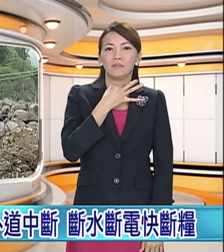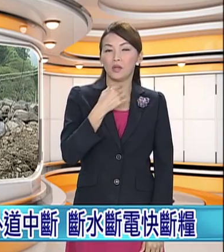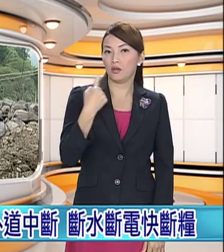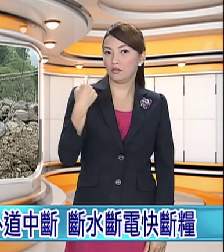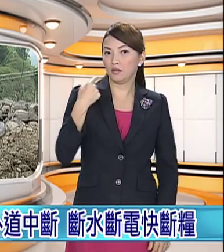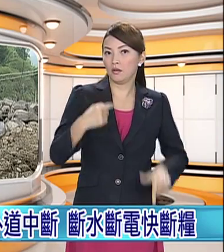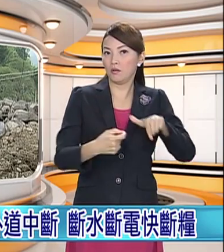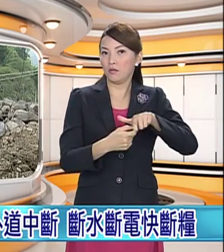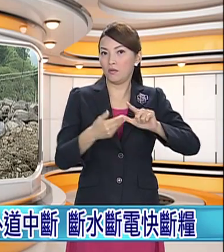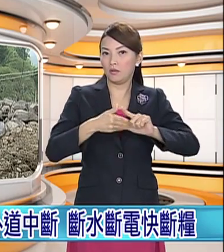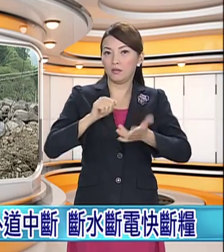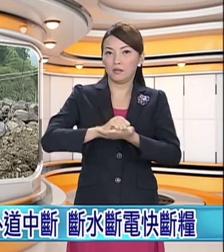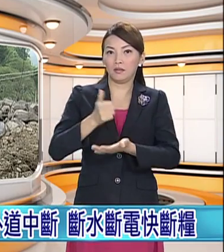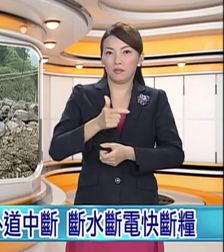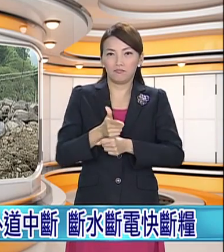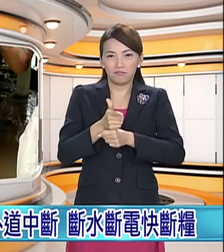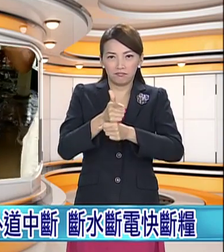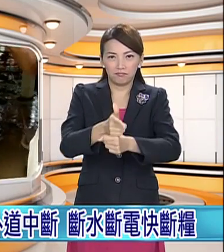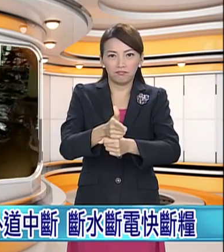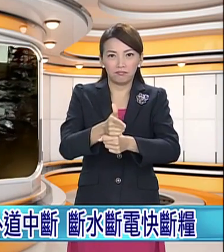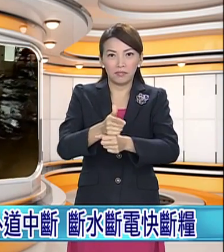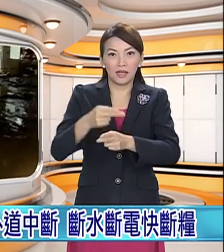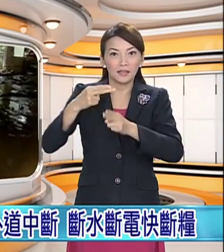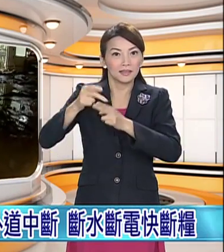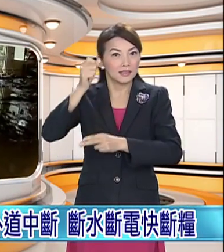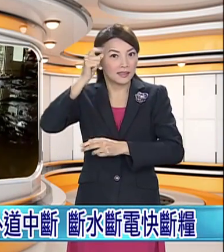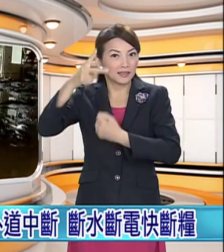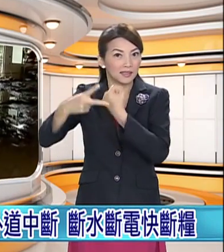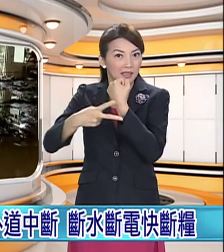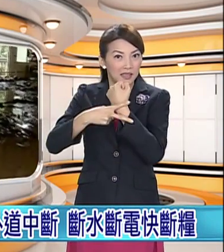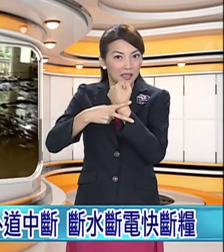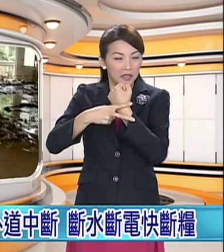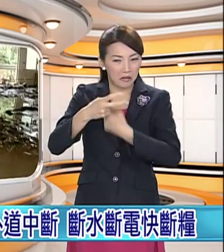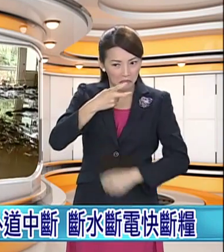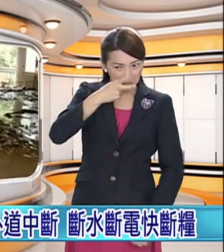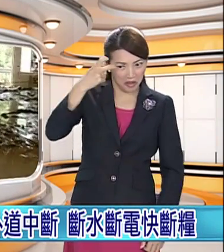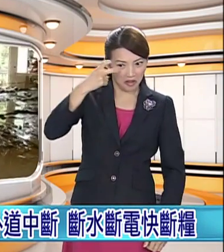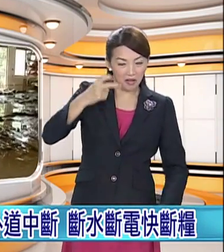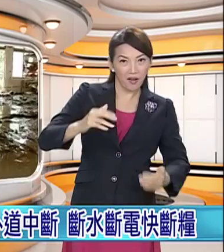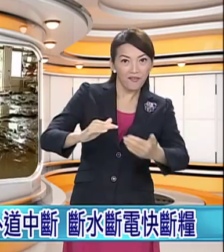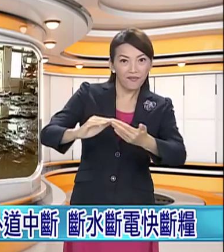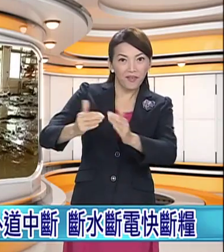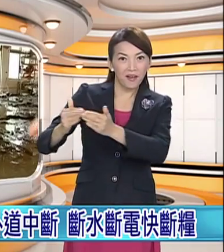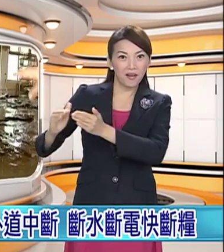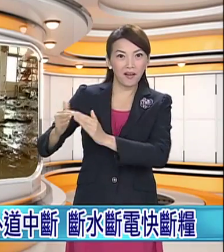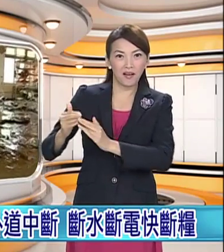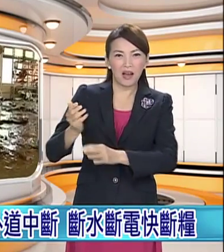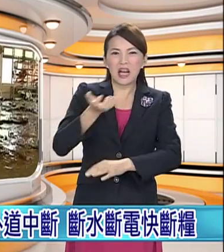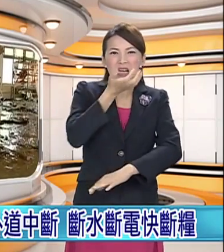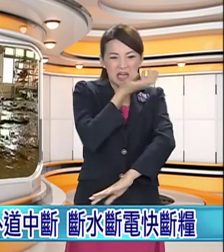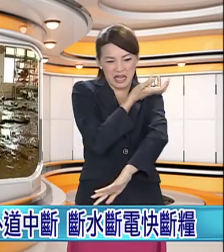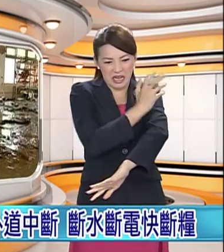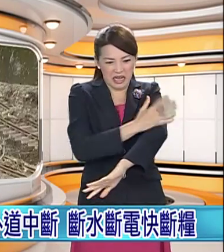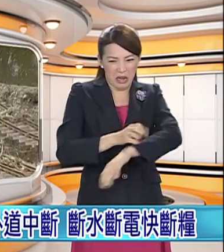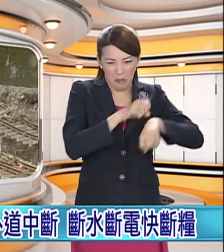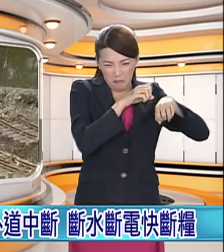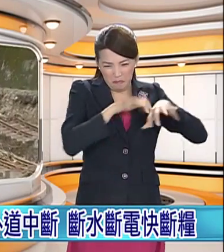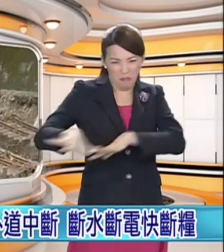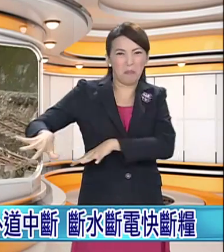断。公视记者昨天是继续挺进了信贤里，发现许多的民宅惨遭土石流